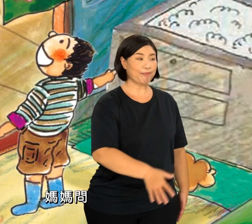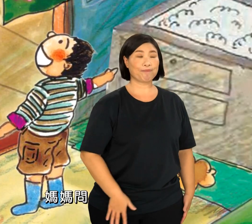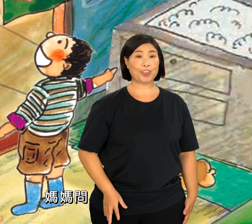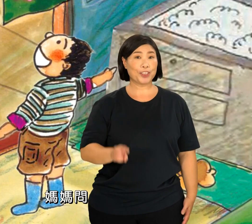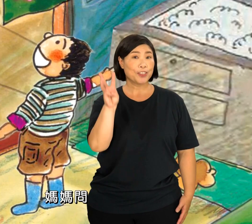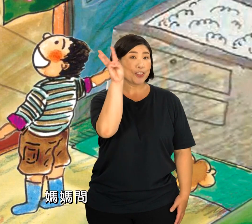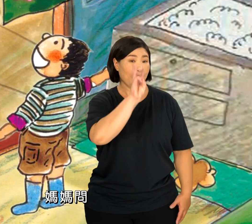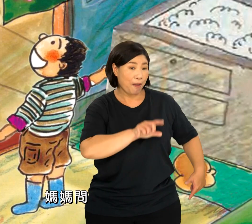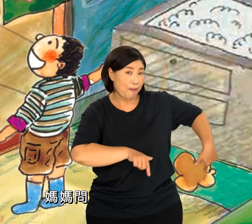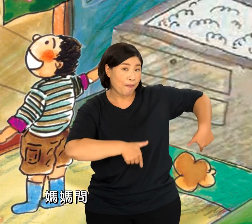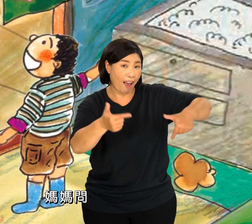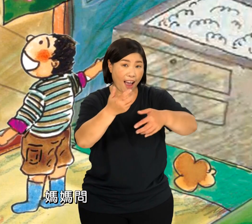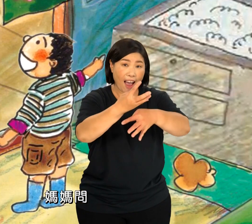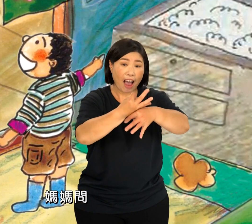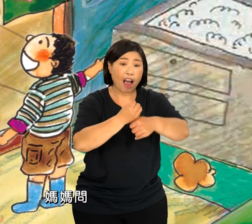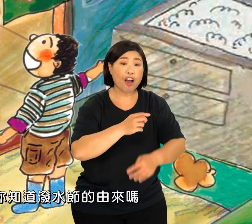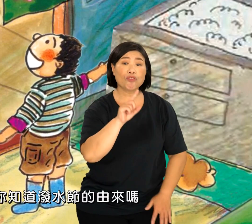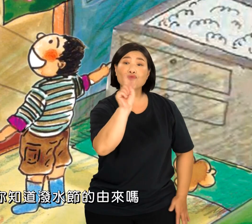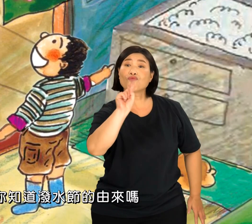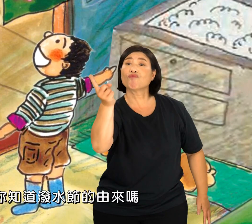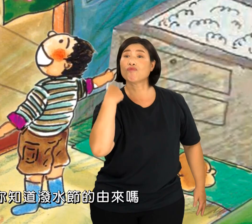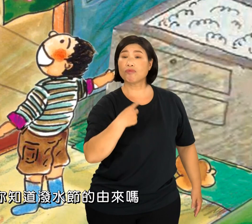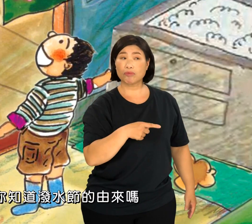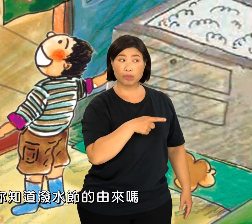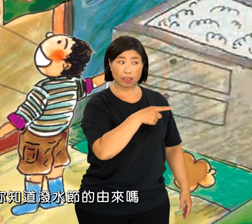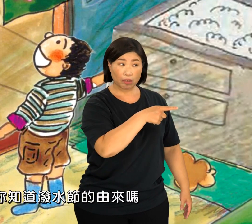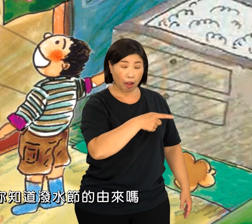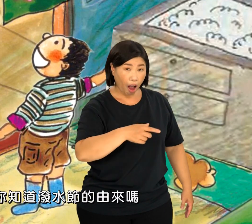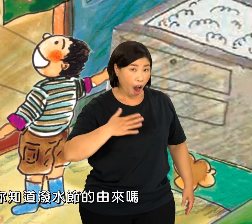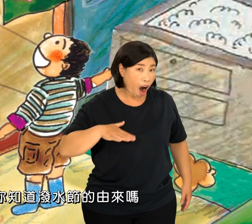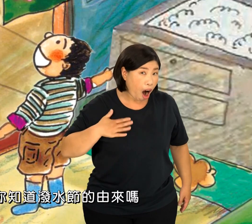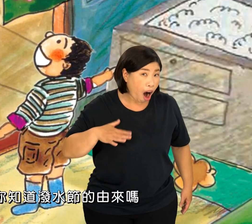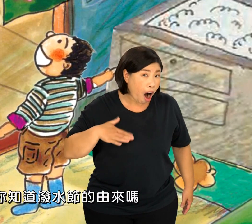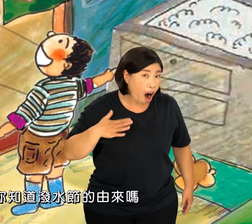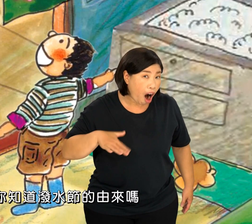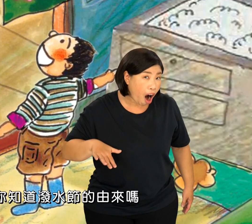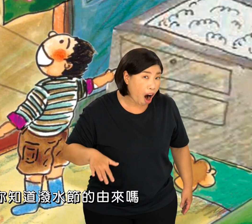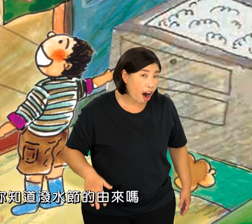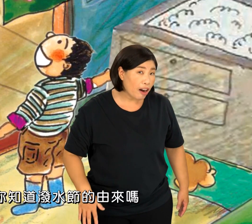妈妈问：“你知道泼水节的由来吗？”“